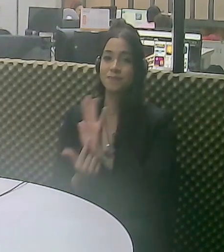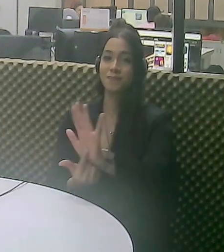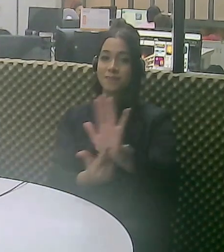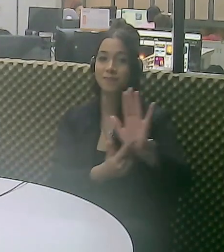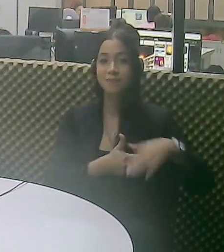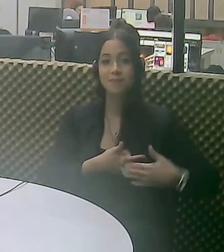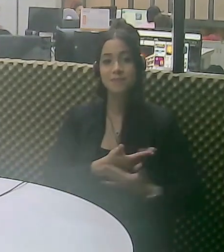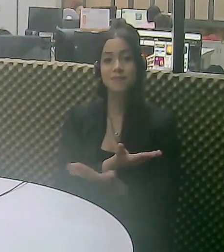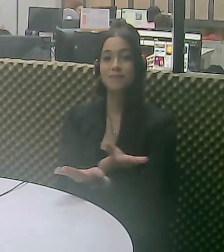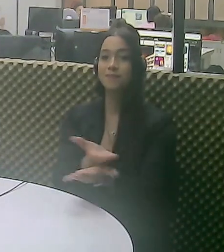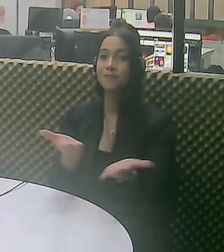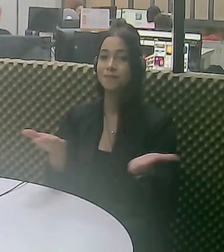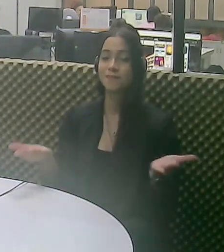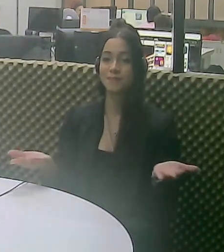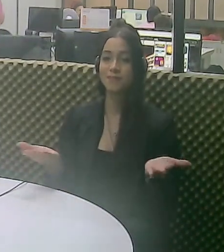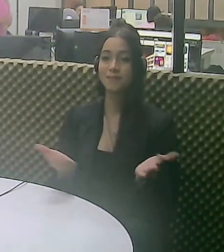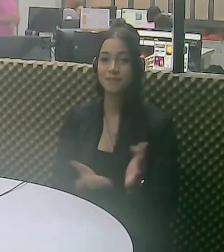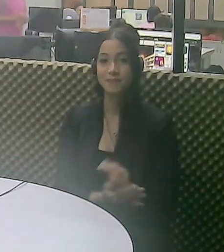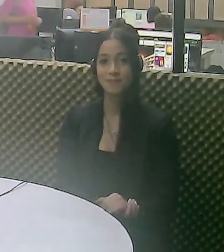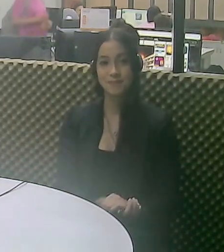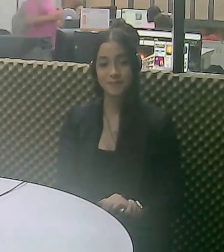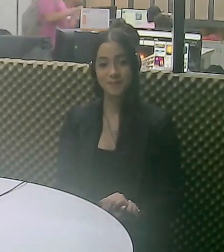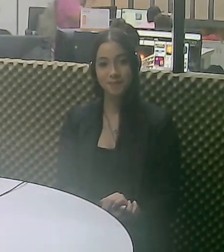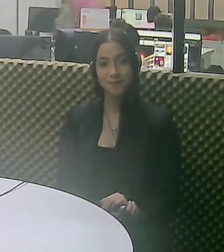Uberlândia no ar pra você.